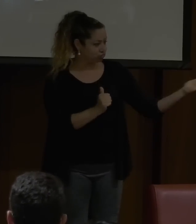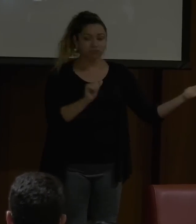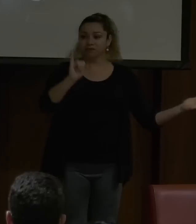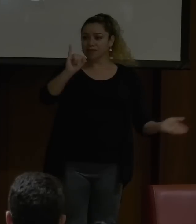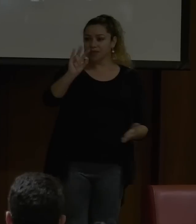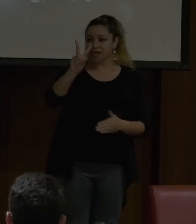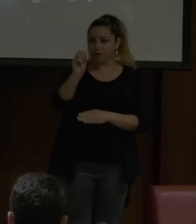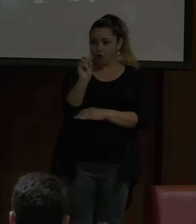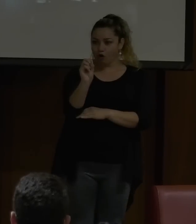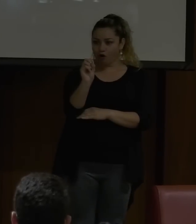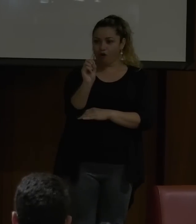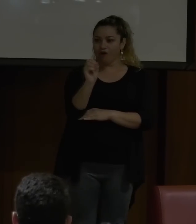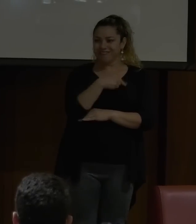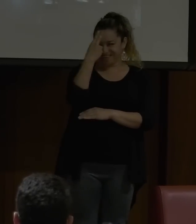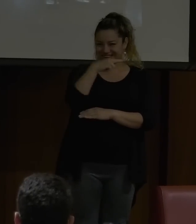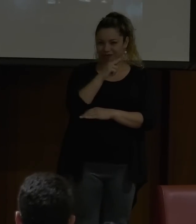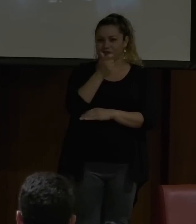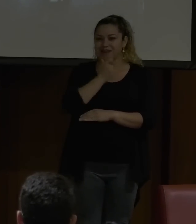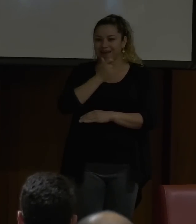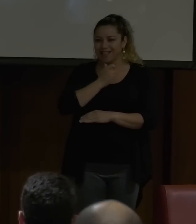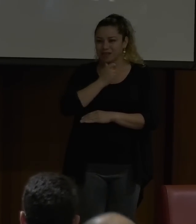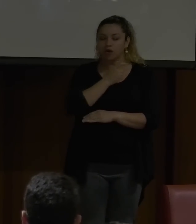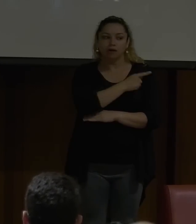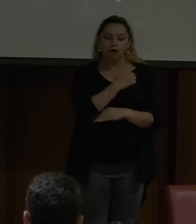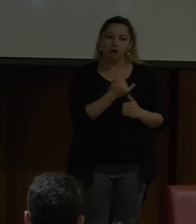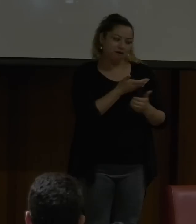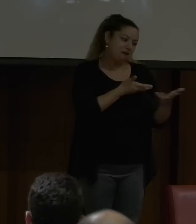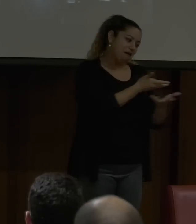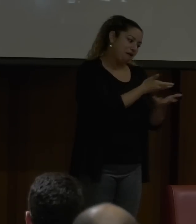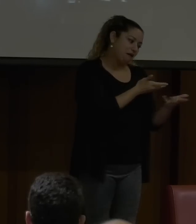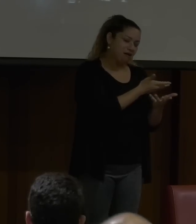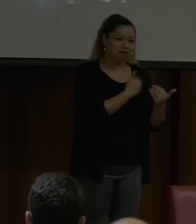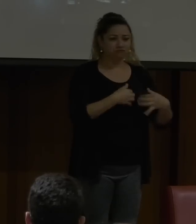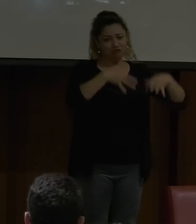y hemos preparado más que un conversatorio, una